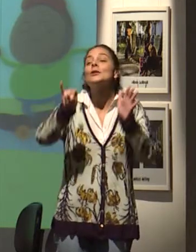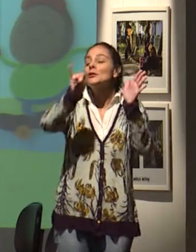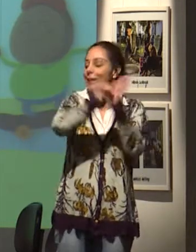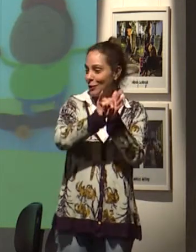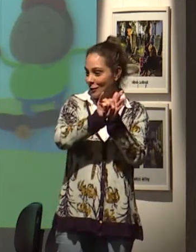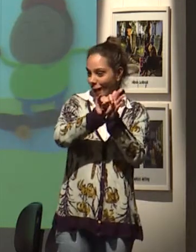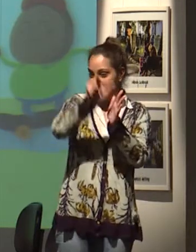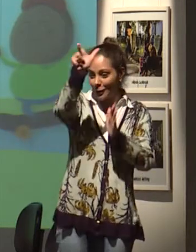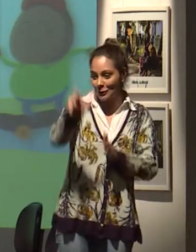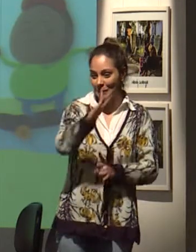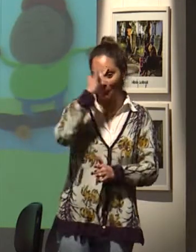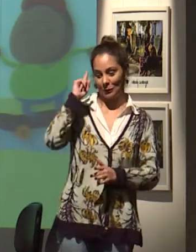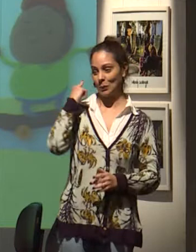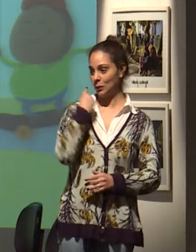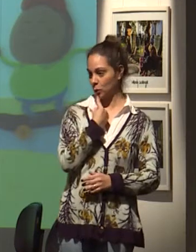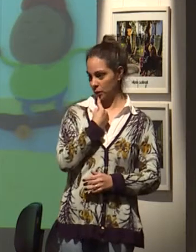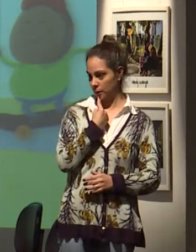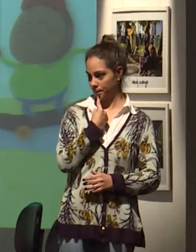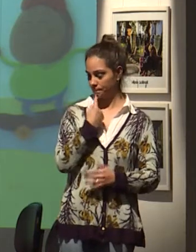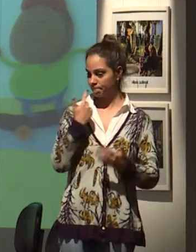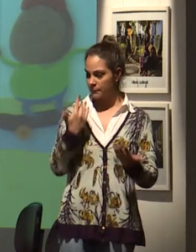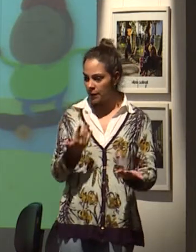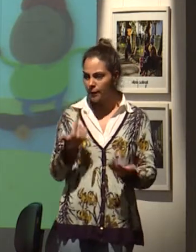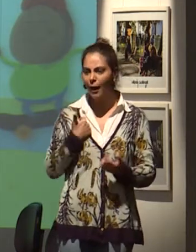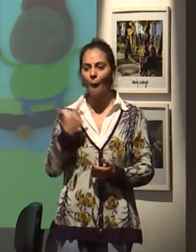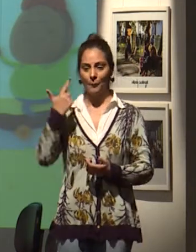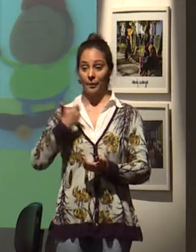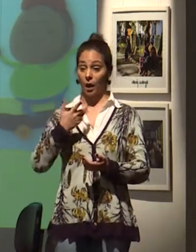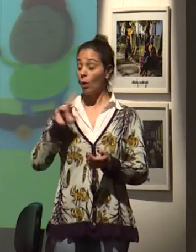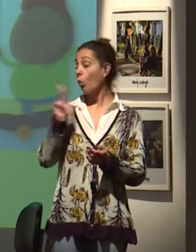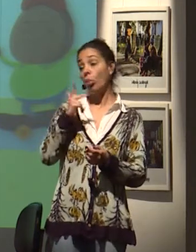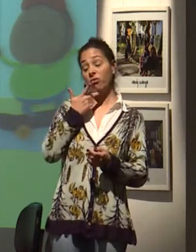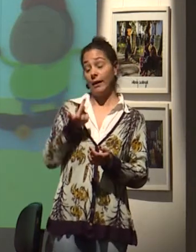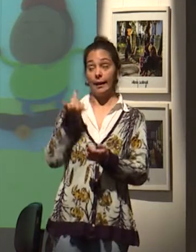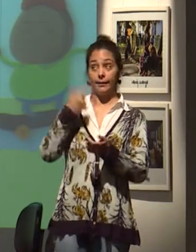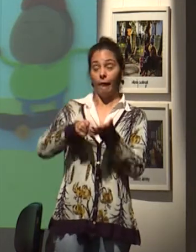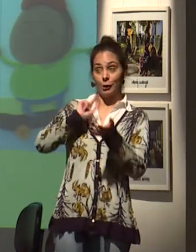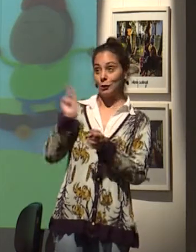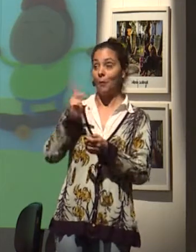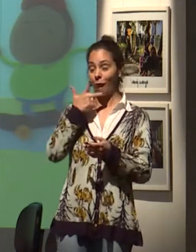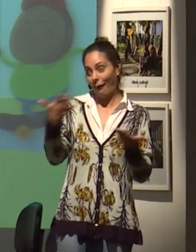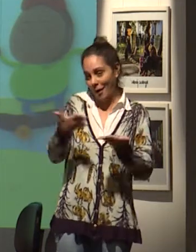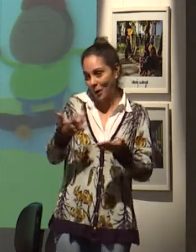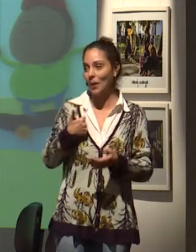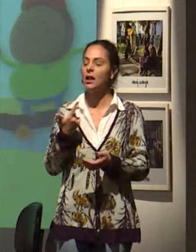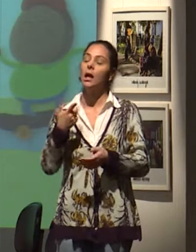sinais, que é a língua do surdo, onde ele se expressa, onde ele mostra sua identidade. Antes eu não falei, mas eu vou